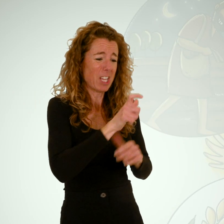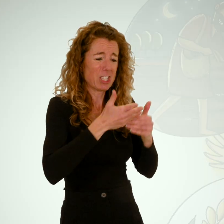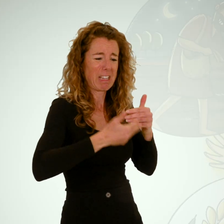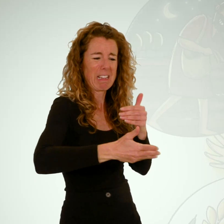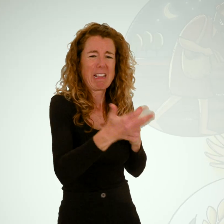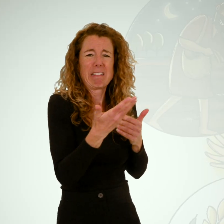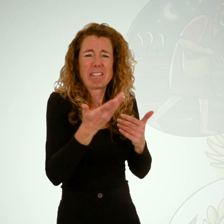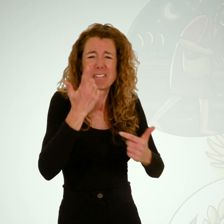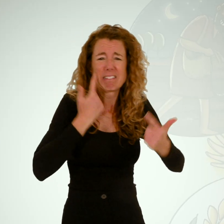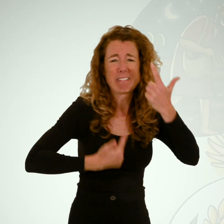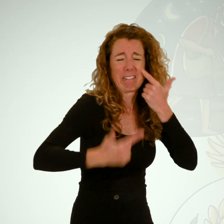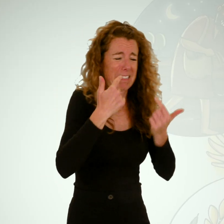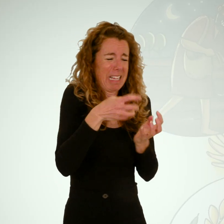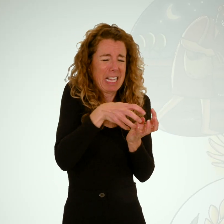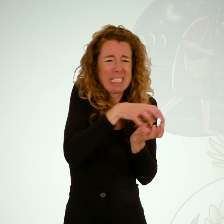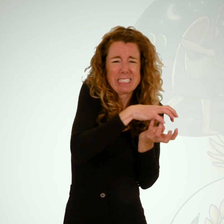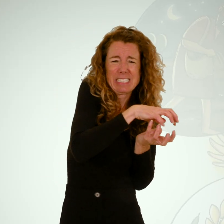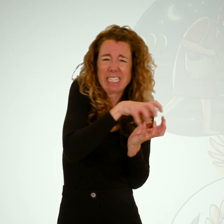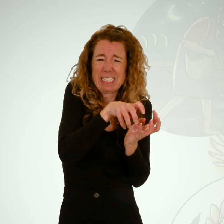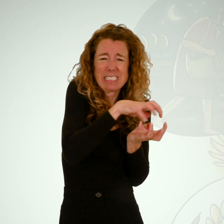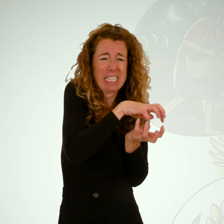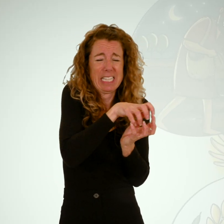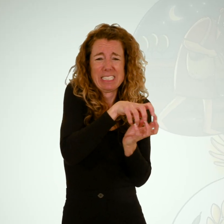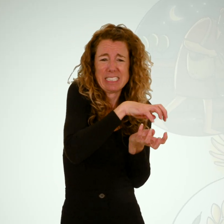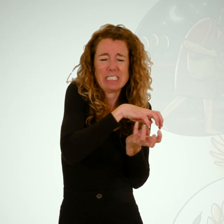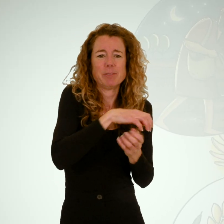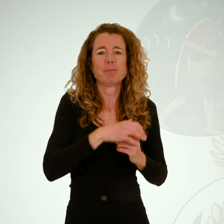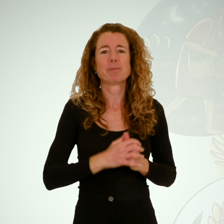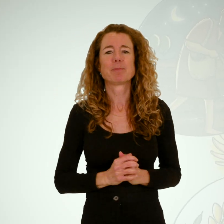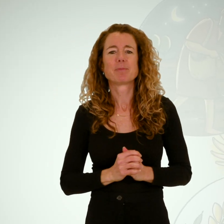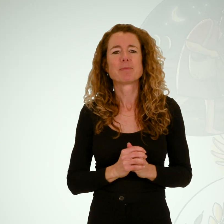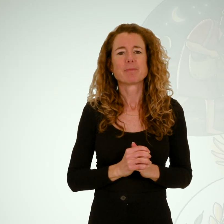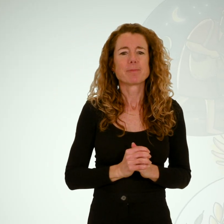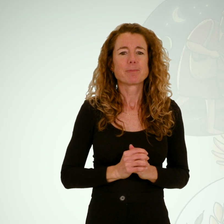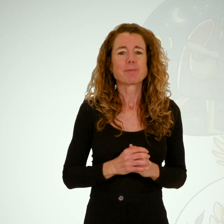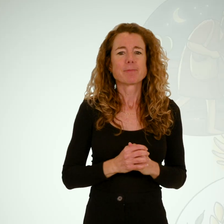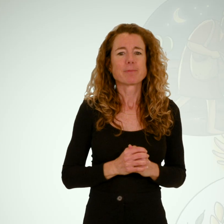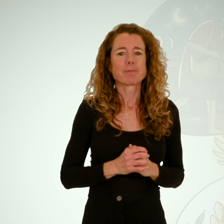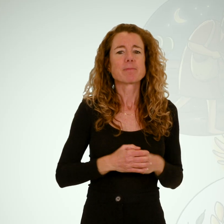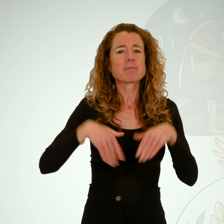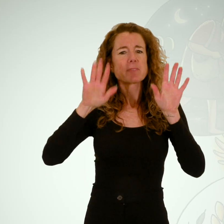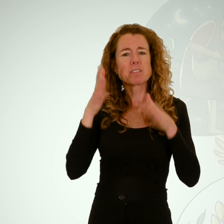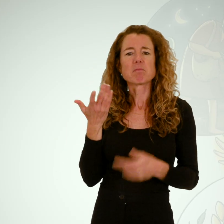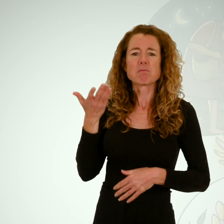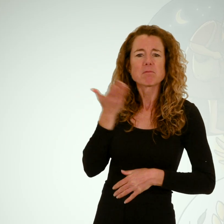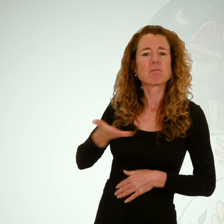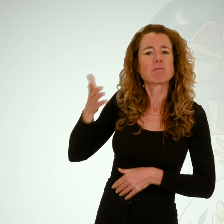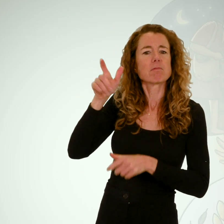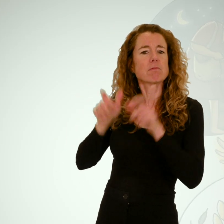pleureront et ils grinceront des dents. mais ceux qui sont fidèles